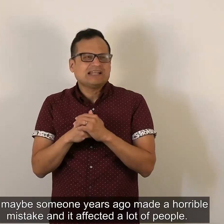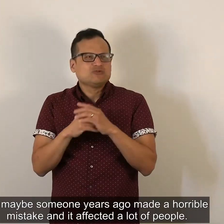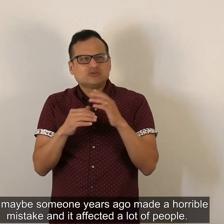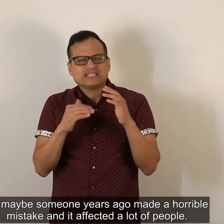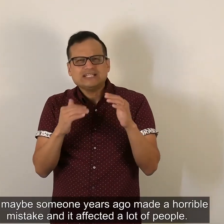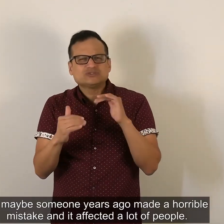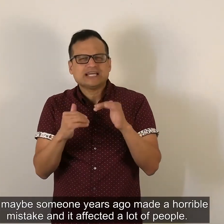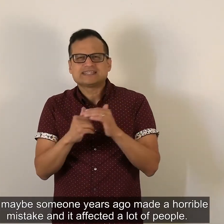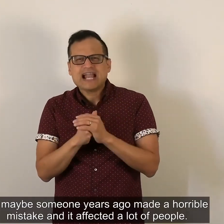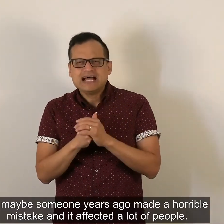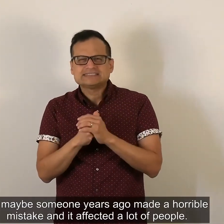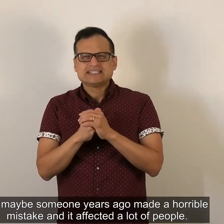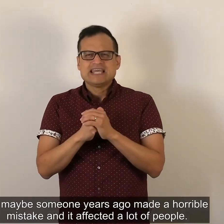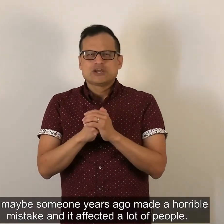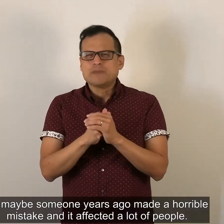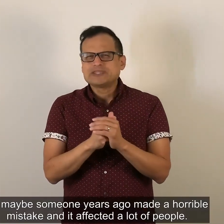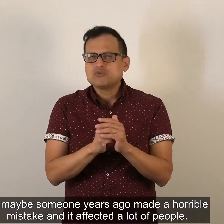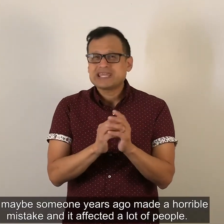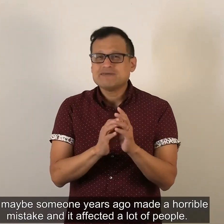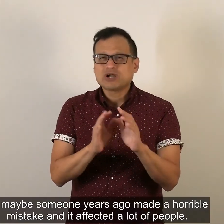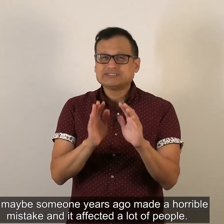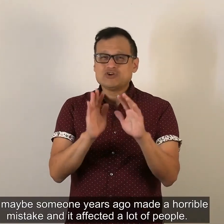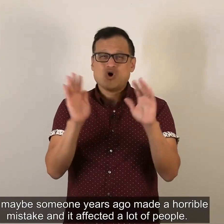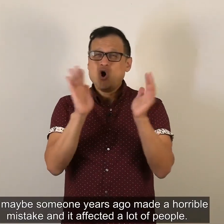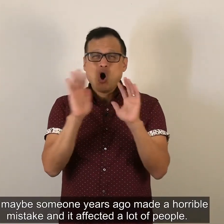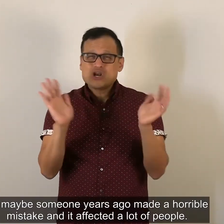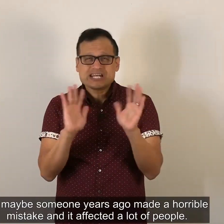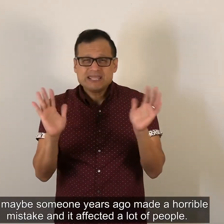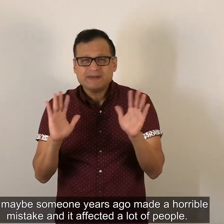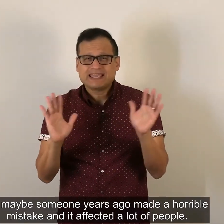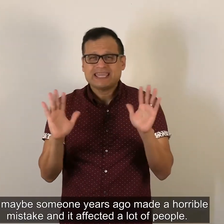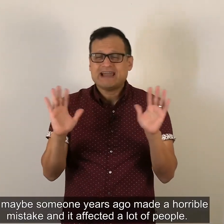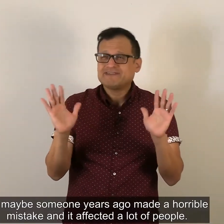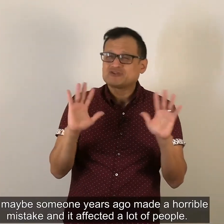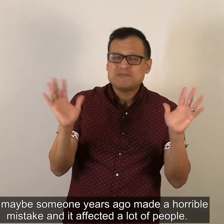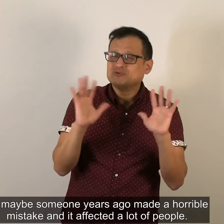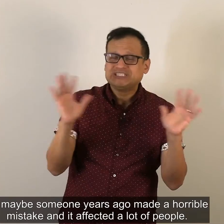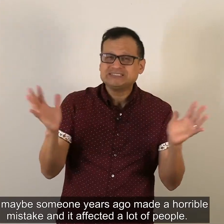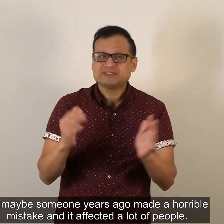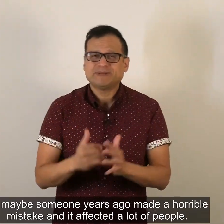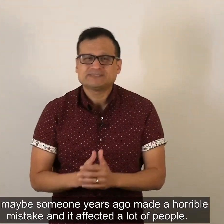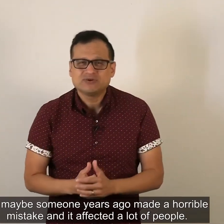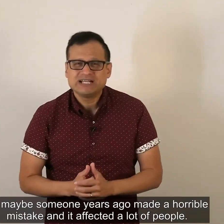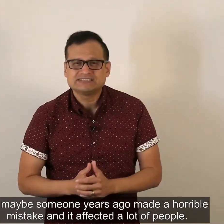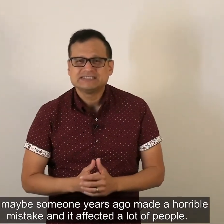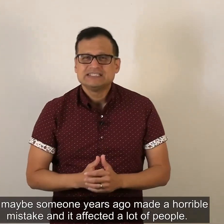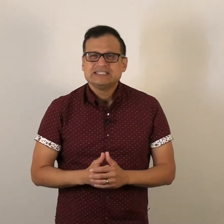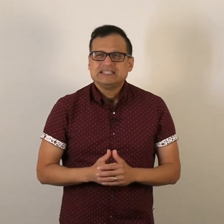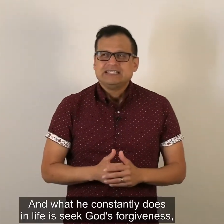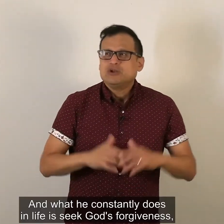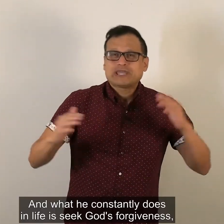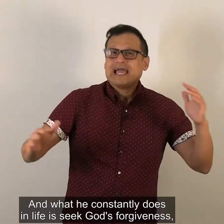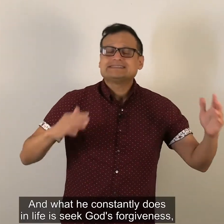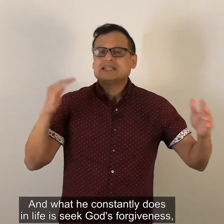algunos años atrás cometió una equivocación horrible que afectó a muchísimas personas? Y lo que ha estado